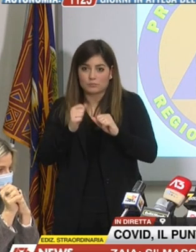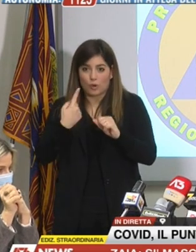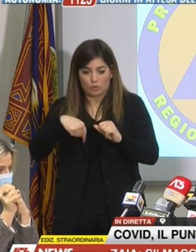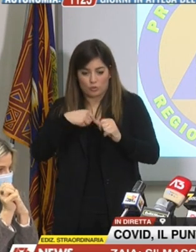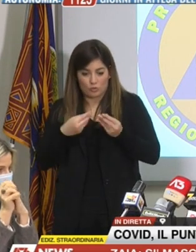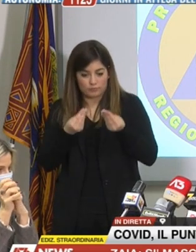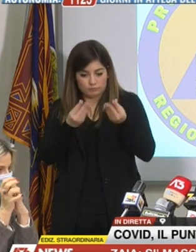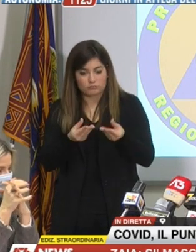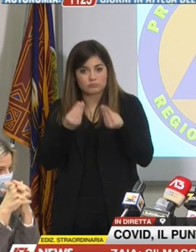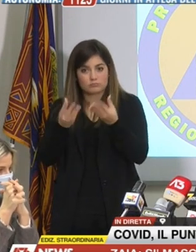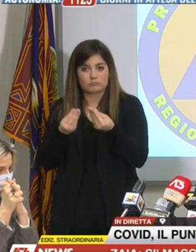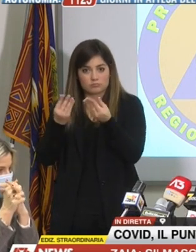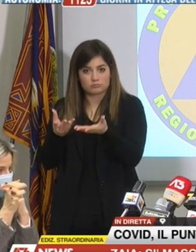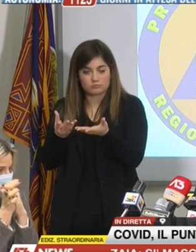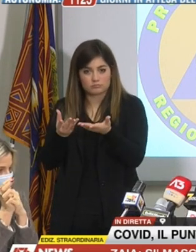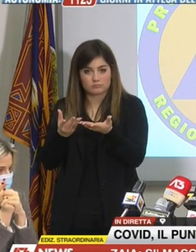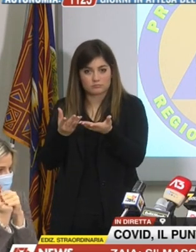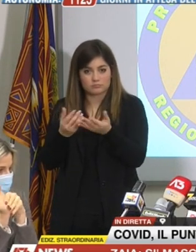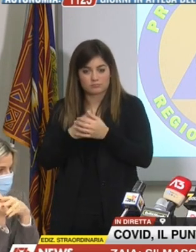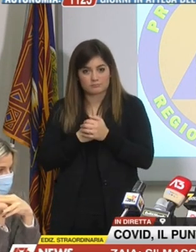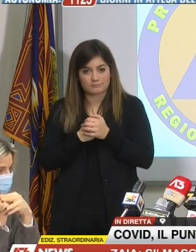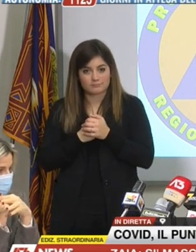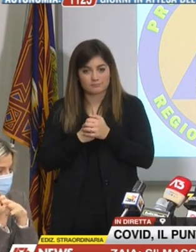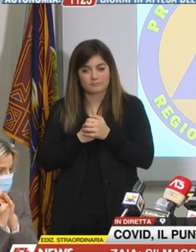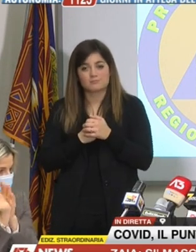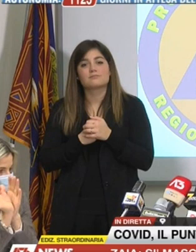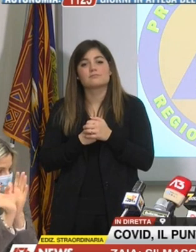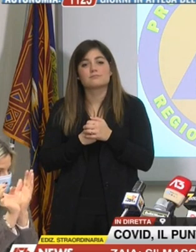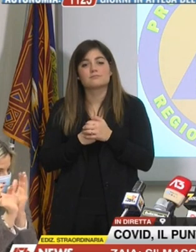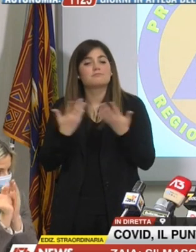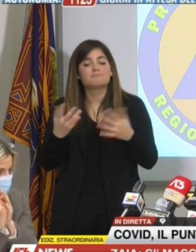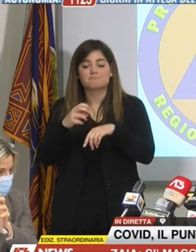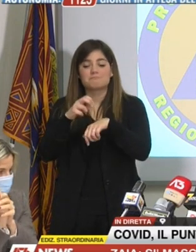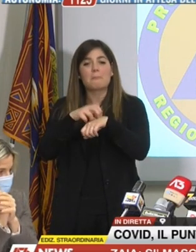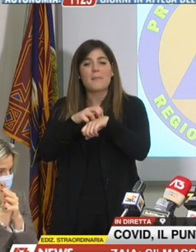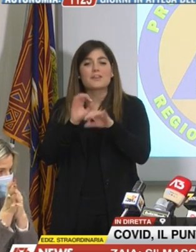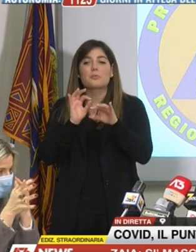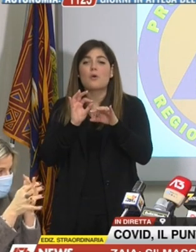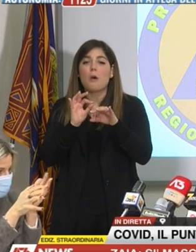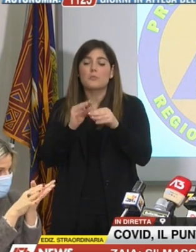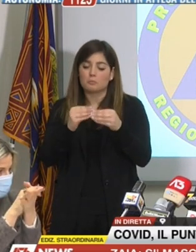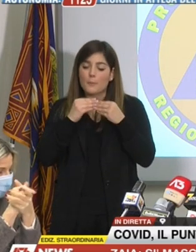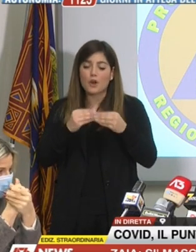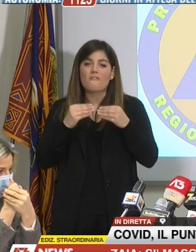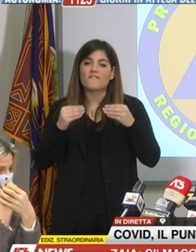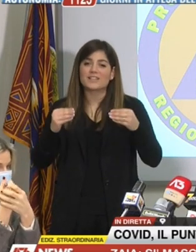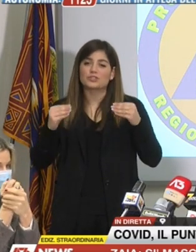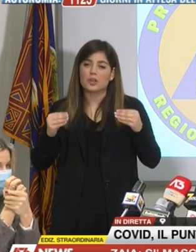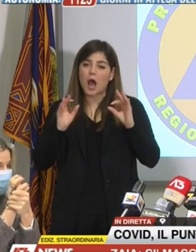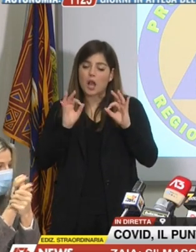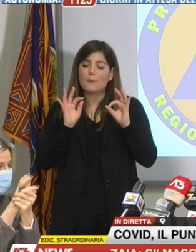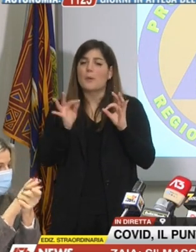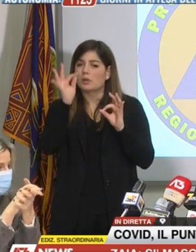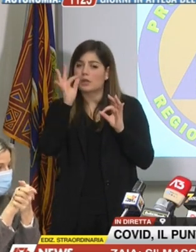hardware, lo steco col reattivo e tutto. Quindi il medico presta l'opera, cioè presta l'opera professionale di